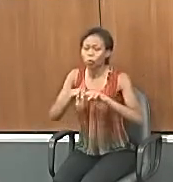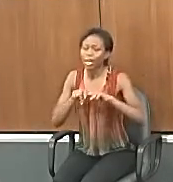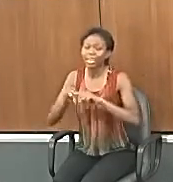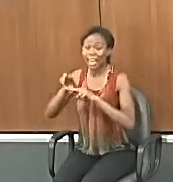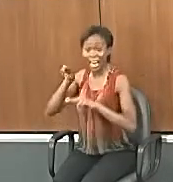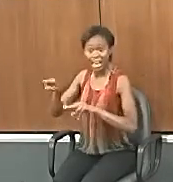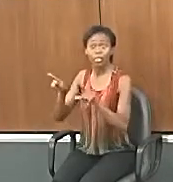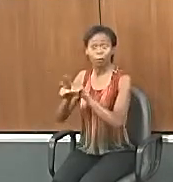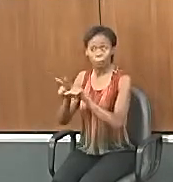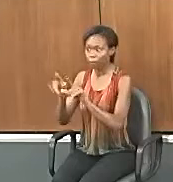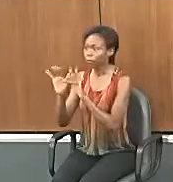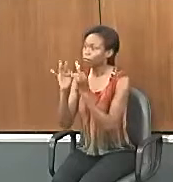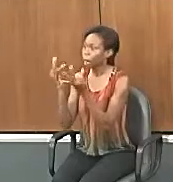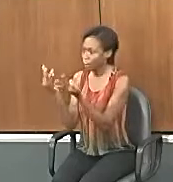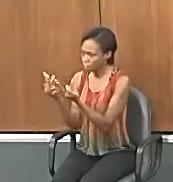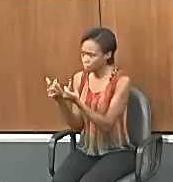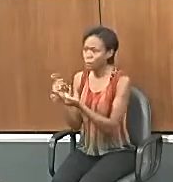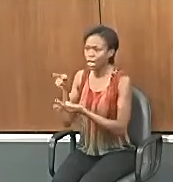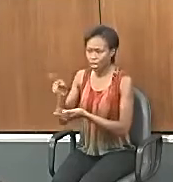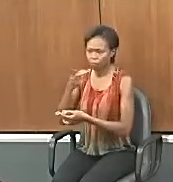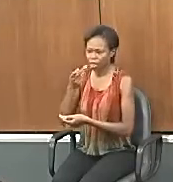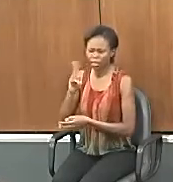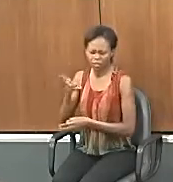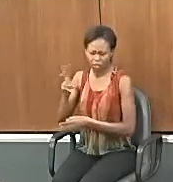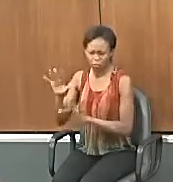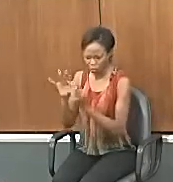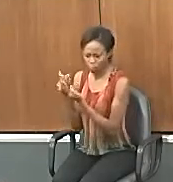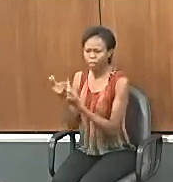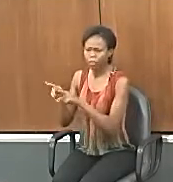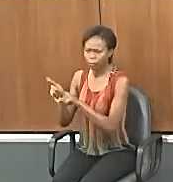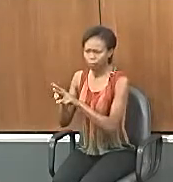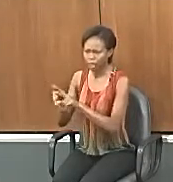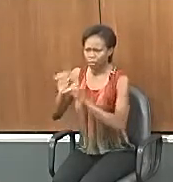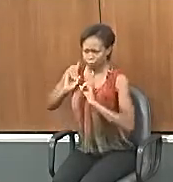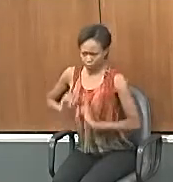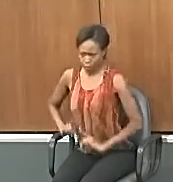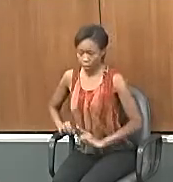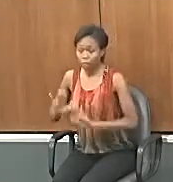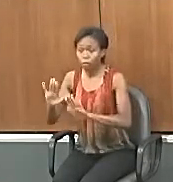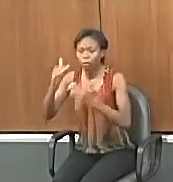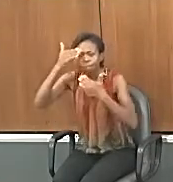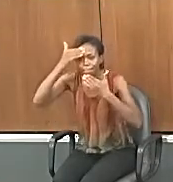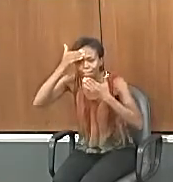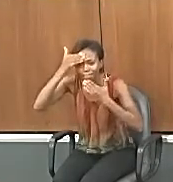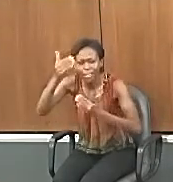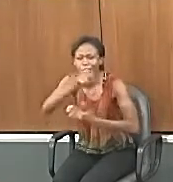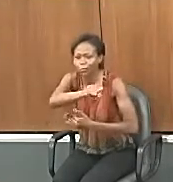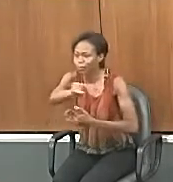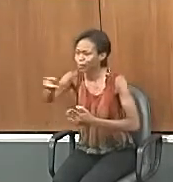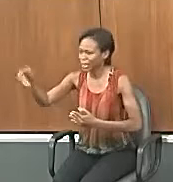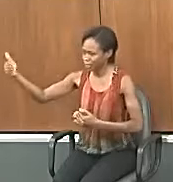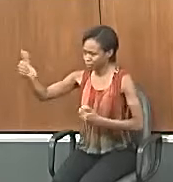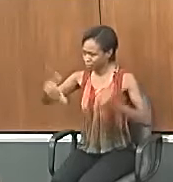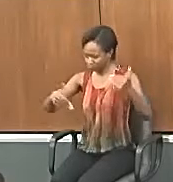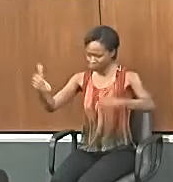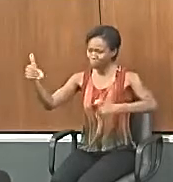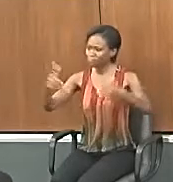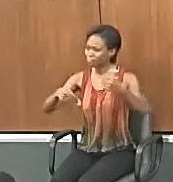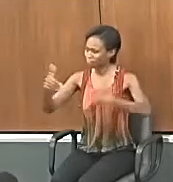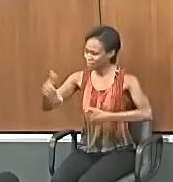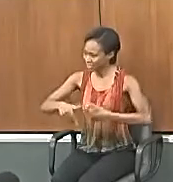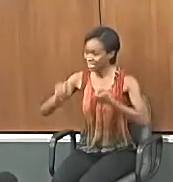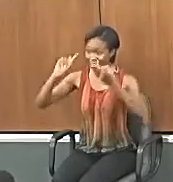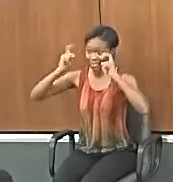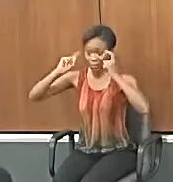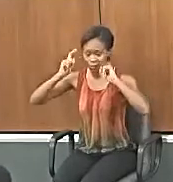também que o envolve e sempre deixa claro isso aí mas agradecendo a presença de vocês aqui na casa agradecendo a presença de vocês nessa